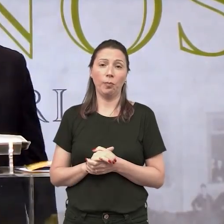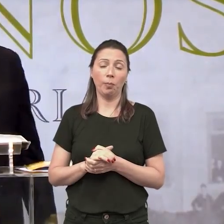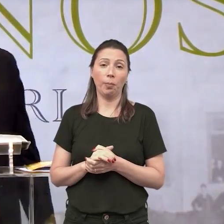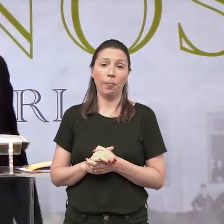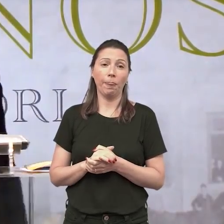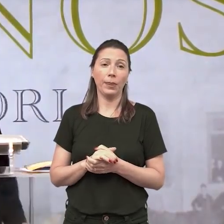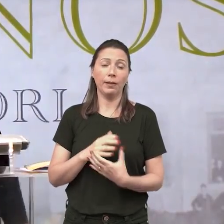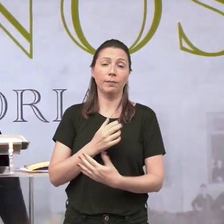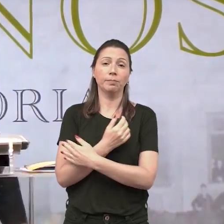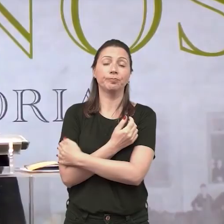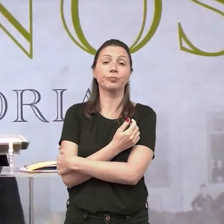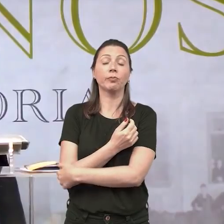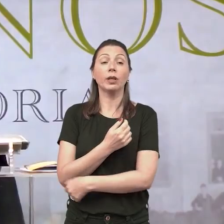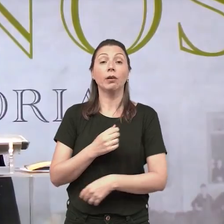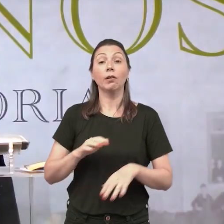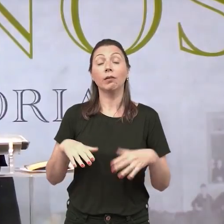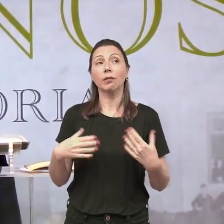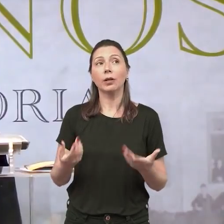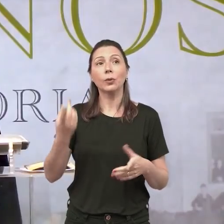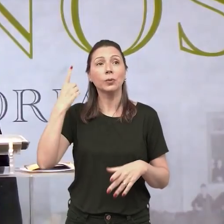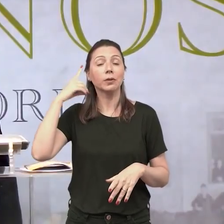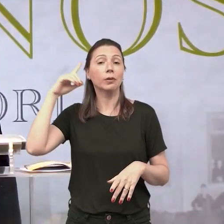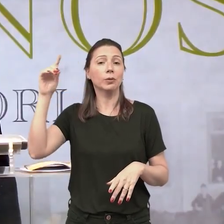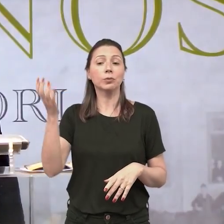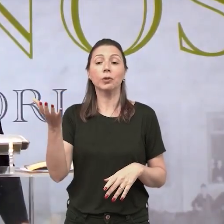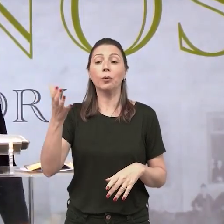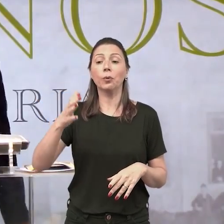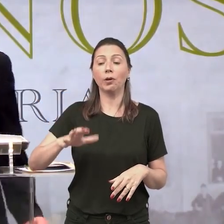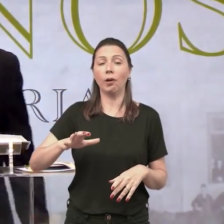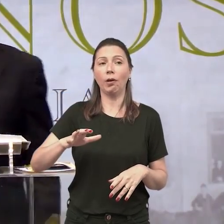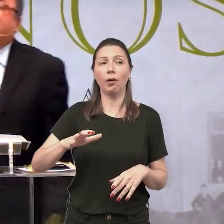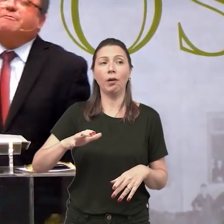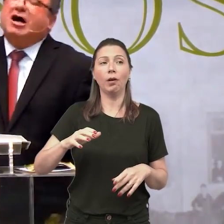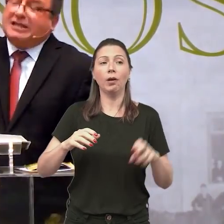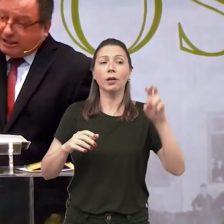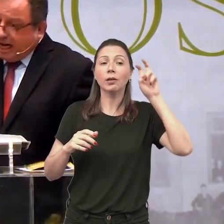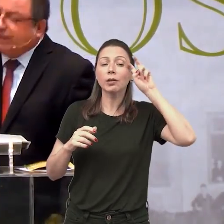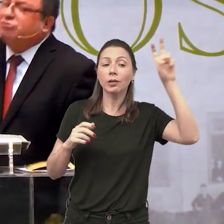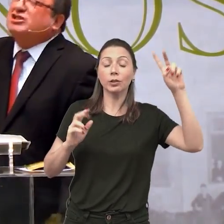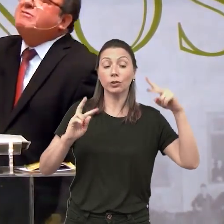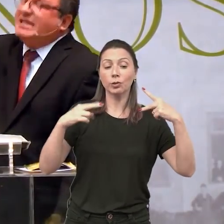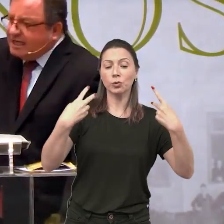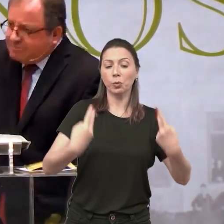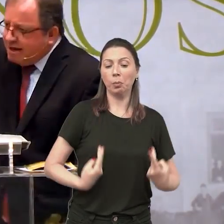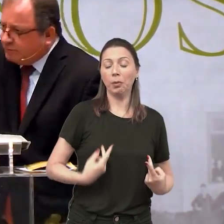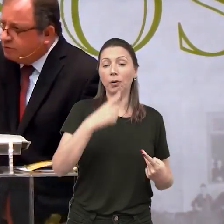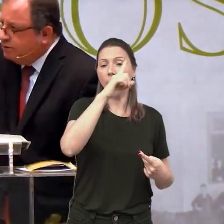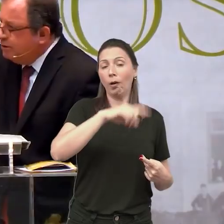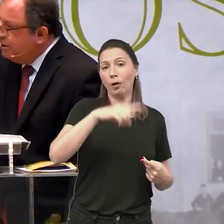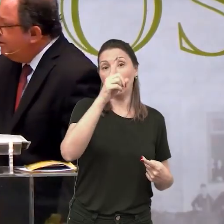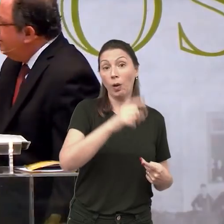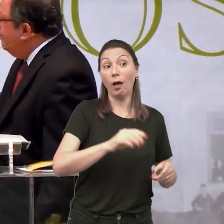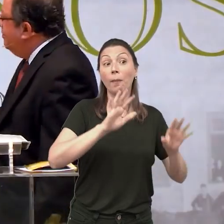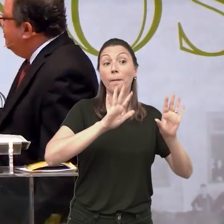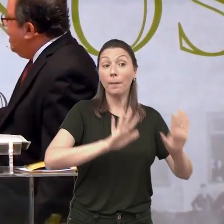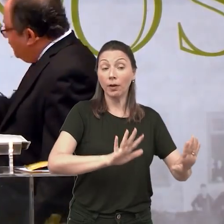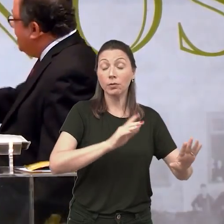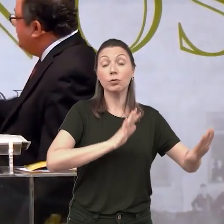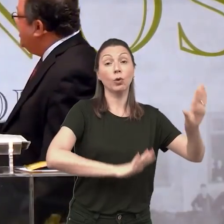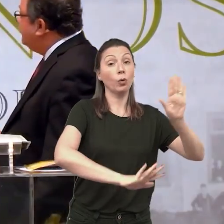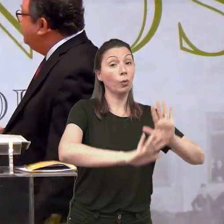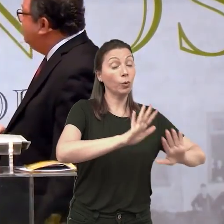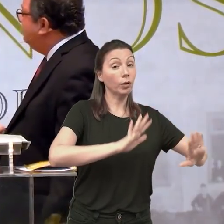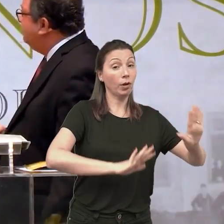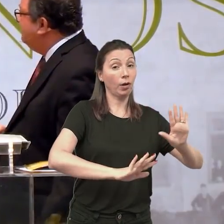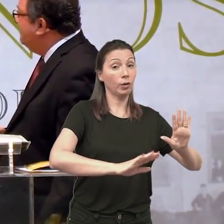conhecer a vontade dele, você anule o seu entendimento. Mas você não pode achar que o seu entendimento é a